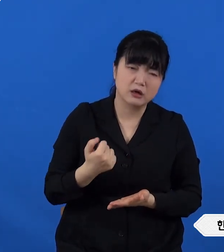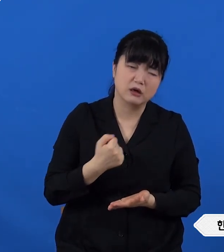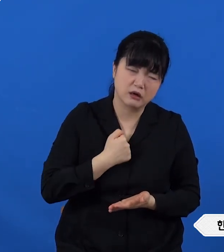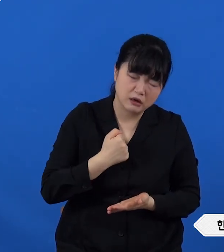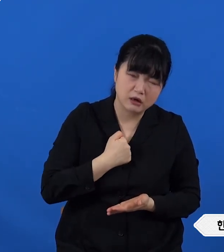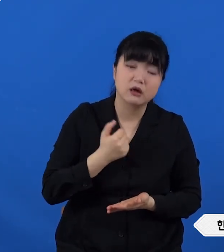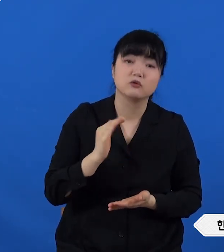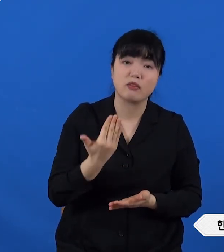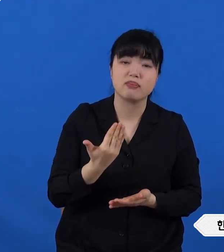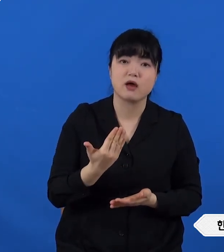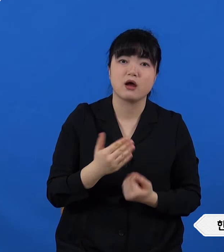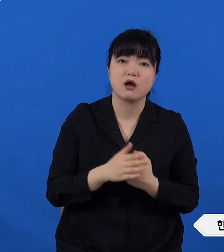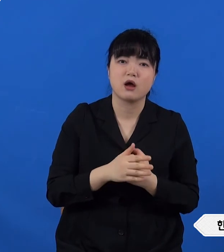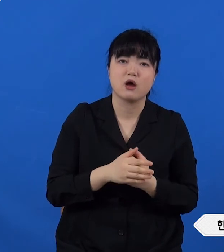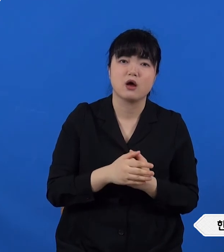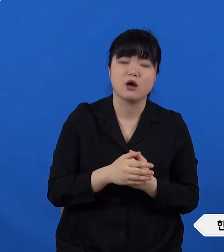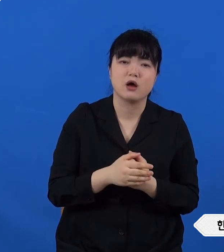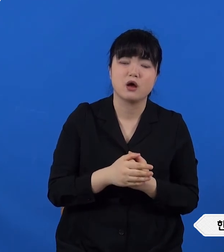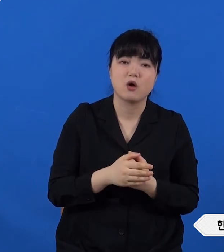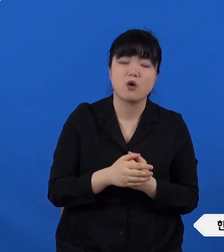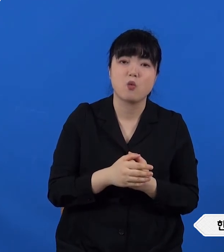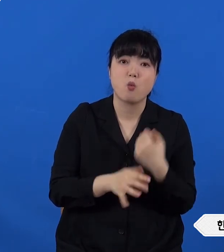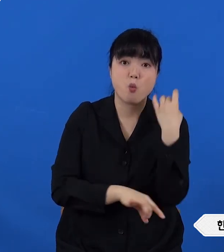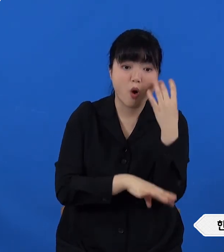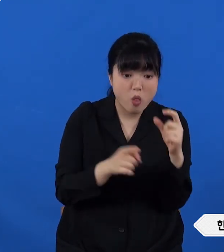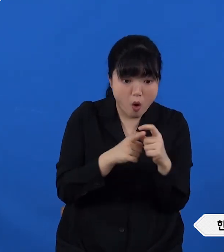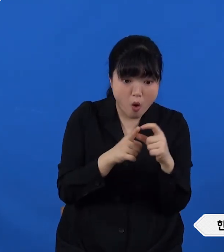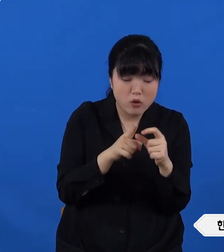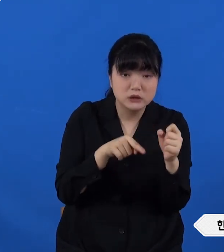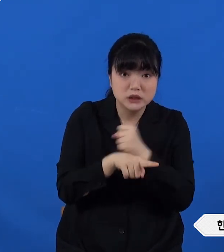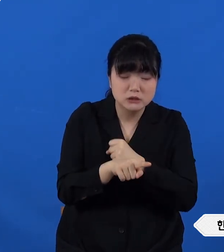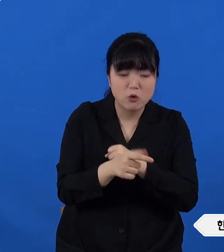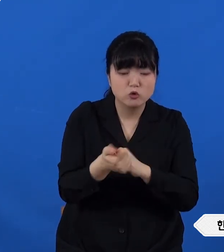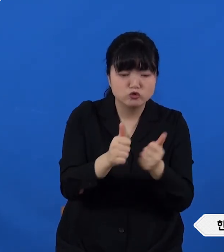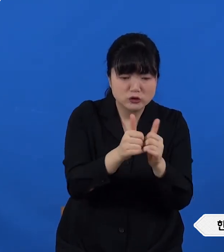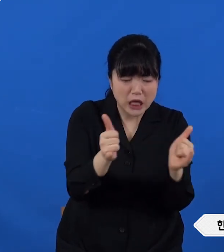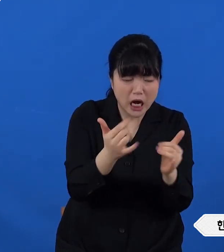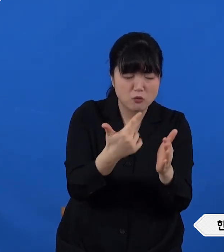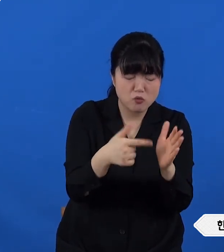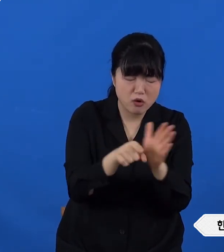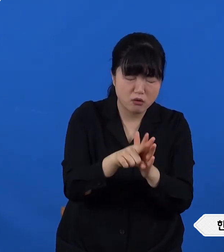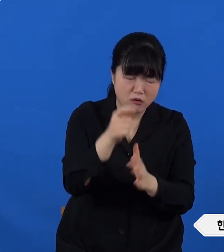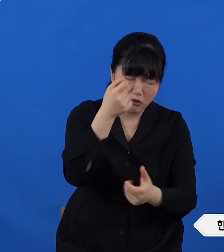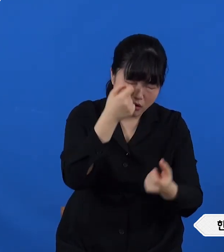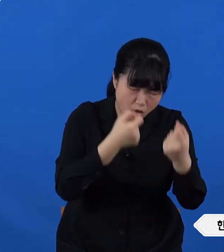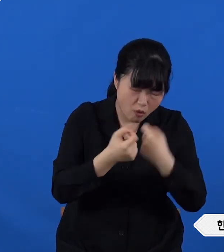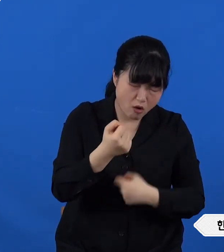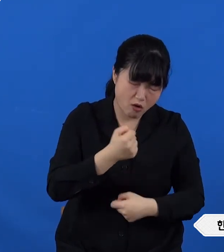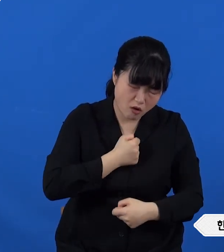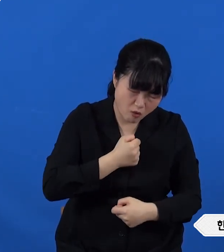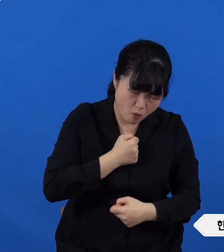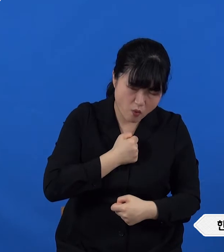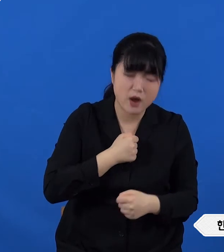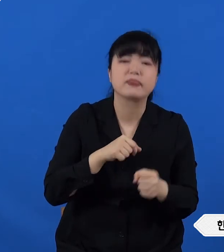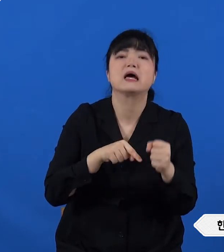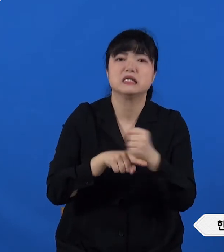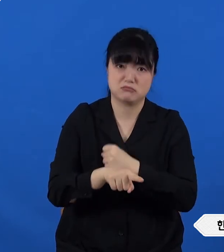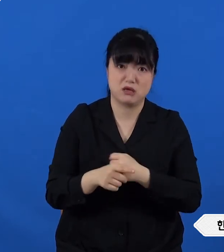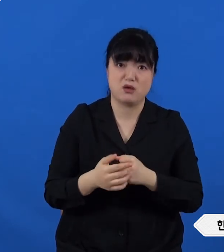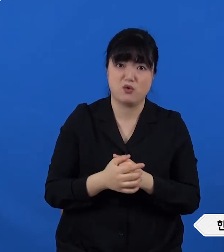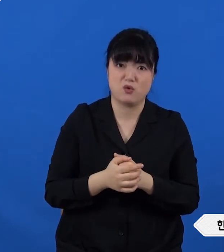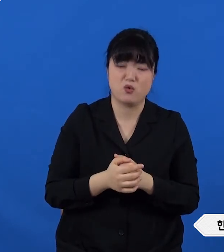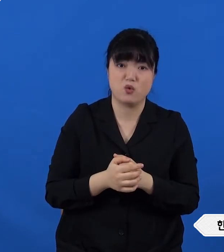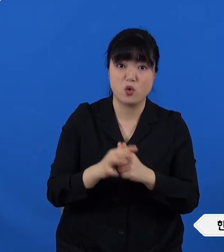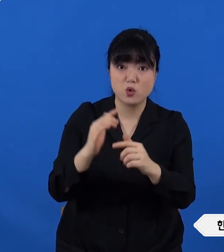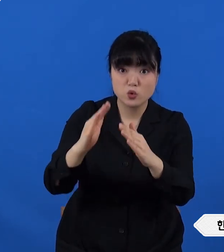된다 하는 이 원어의 뜻은 죽은 사람을 위해서 애곡하고 통곡하는 것을 말합니다.